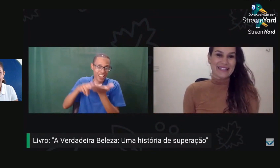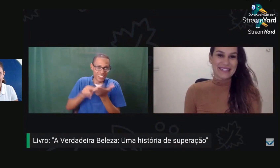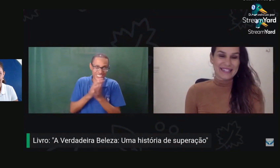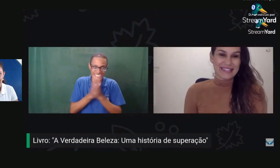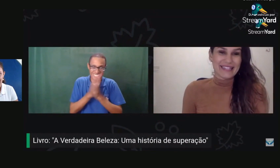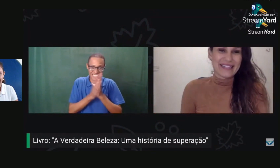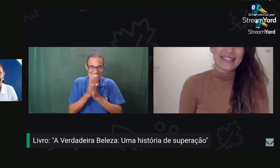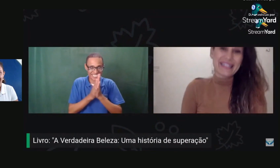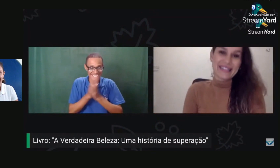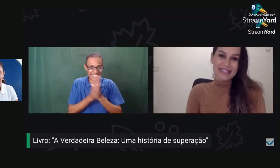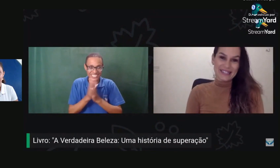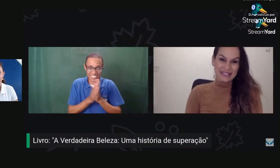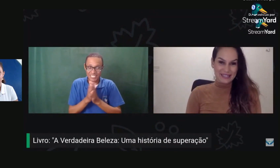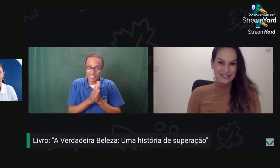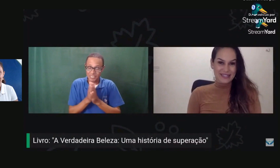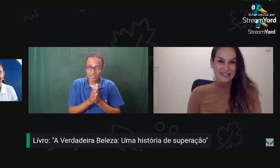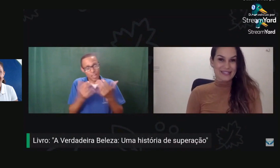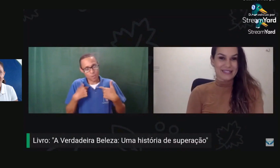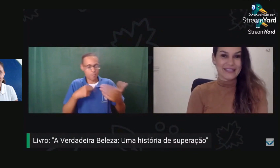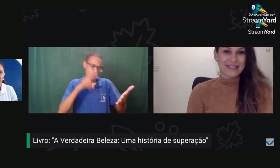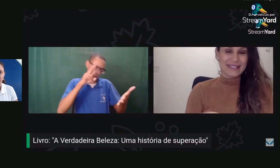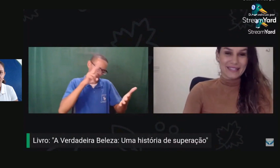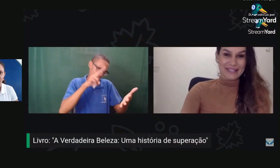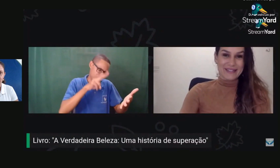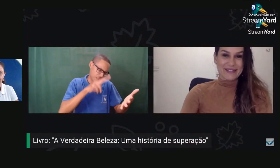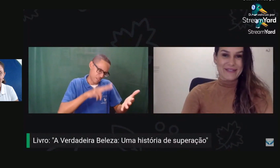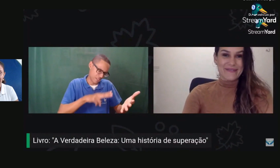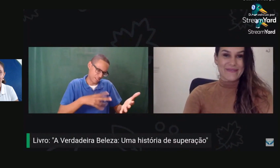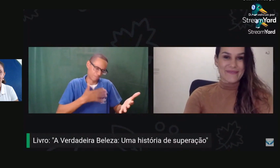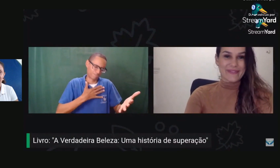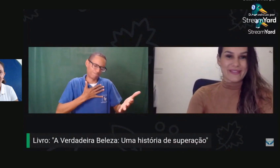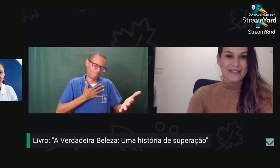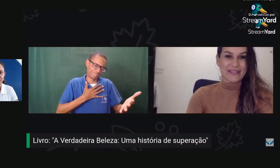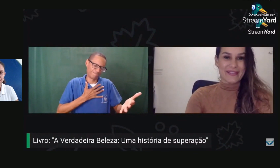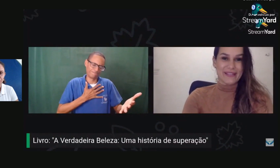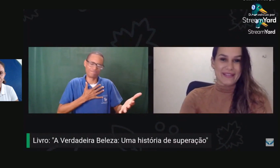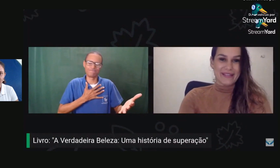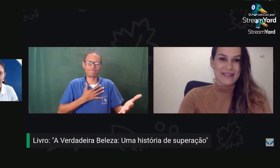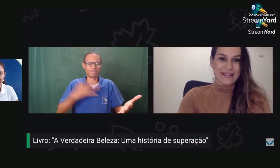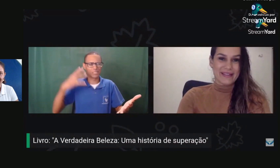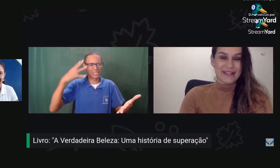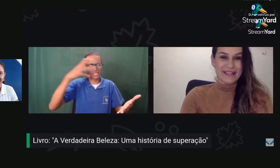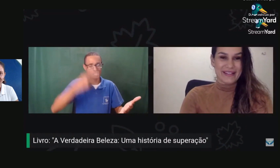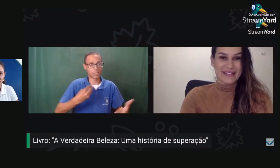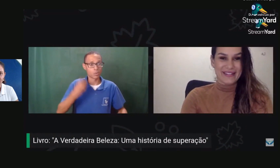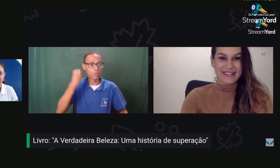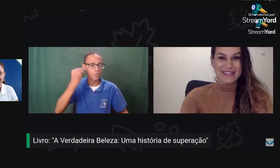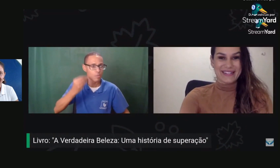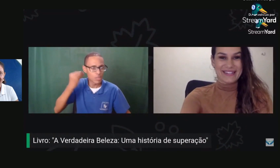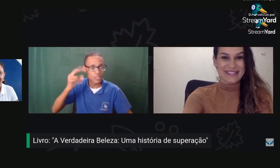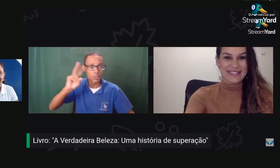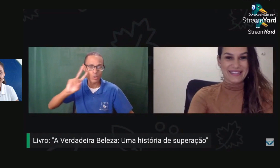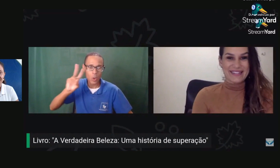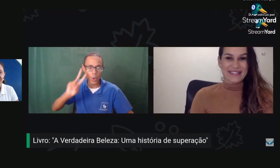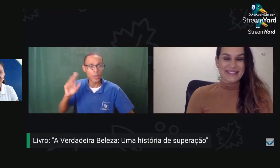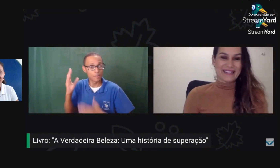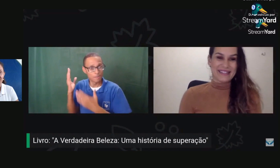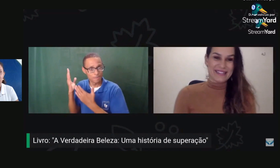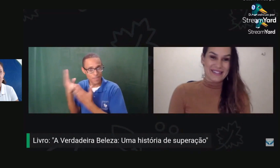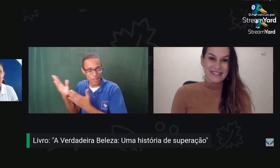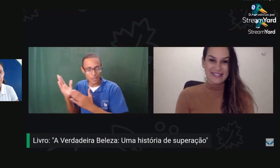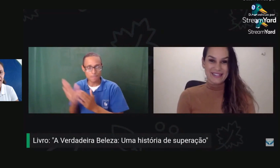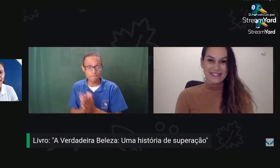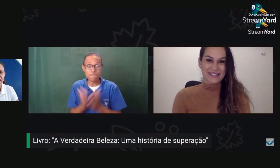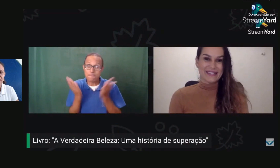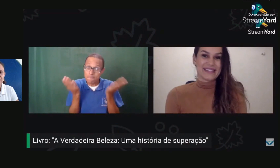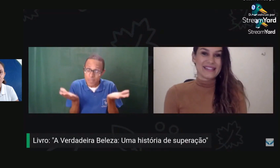o livro. Quero muito, né, receber o livro, quero fazer a leitura, apreciar a leitura, as